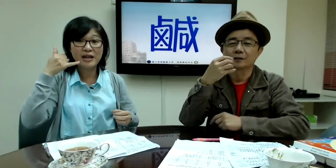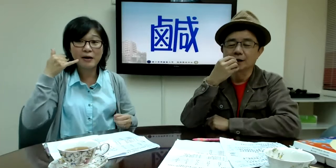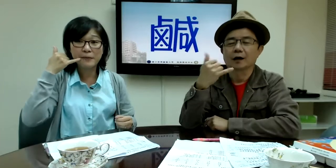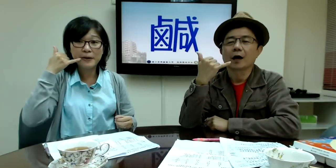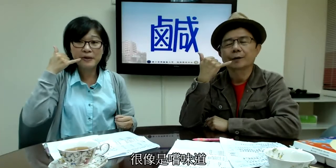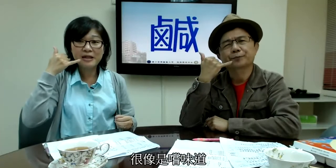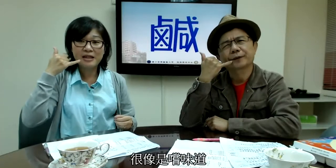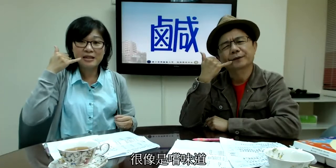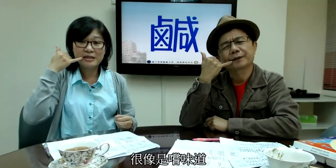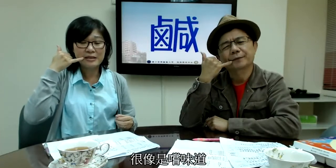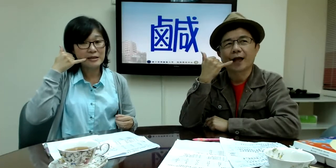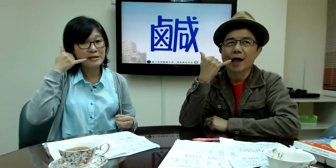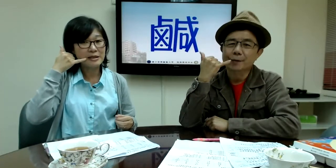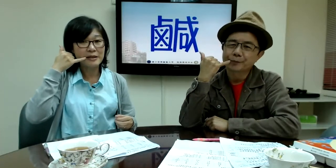哦，你吃这个咸的，